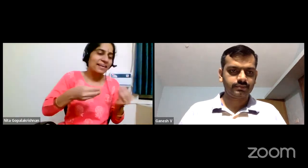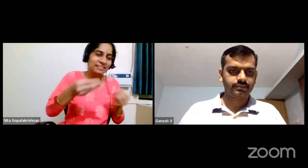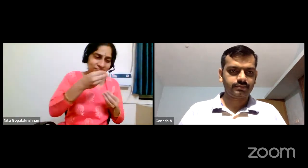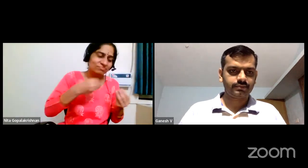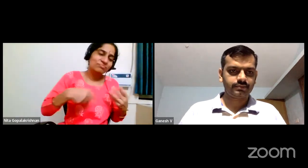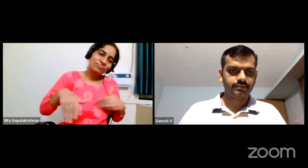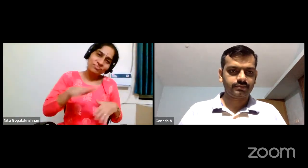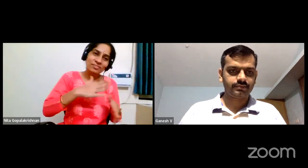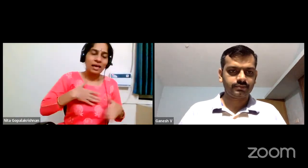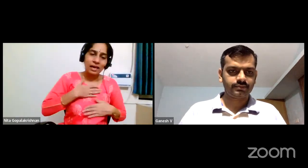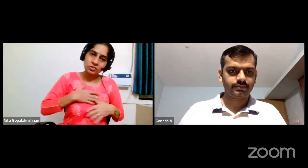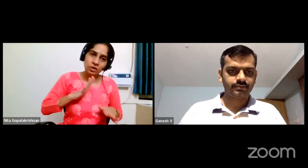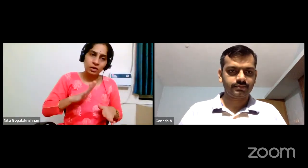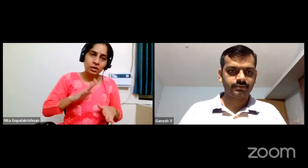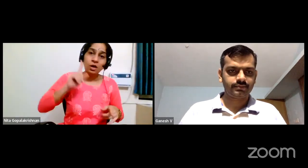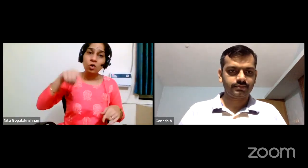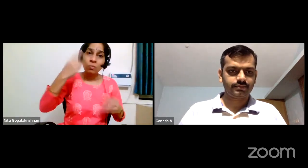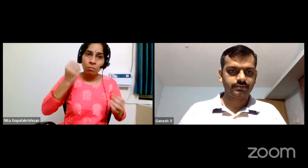का।